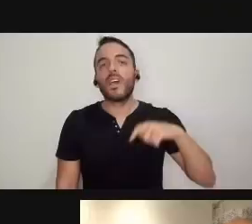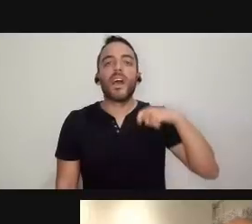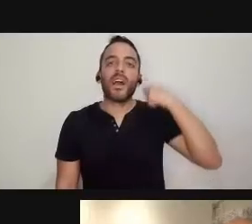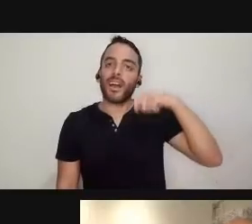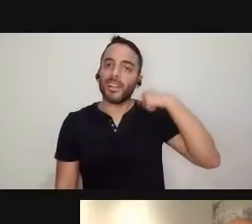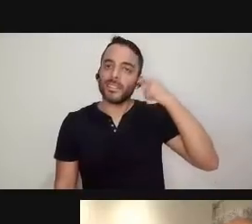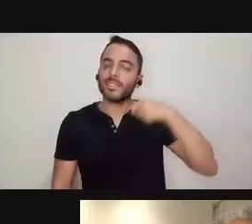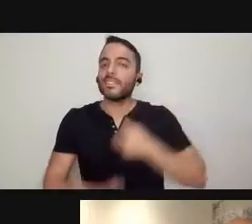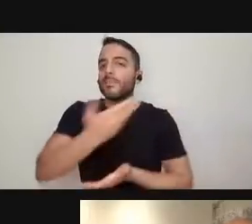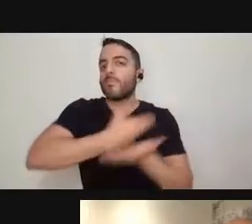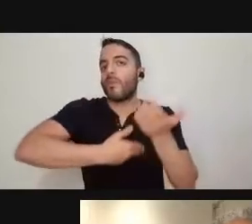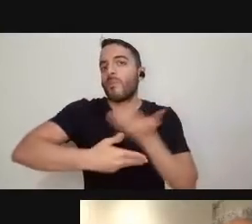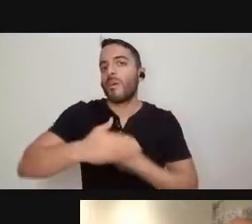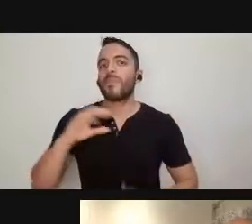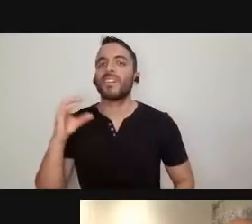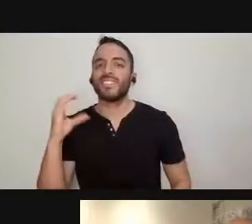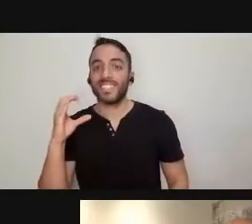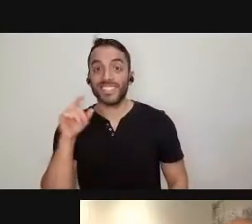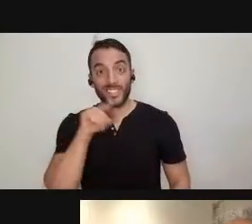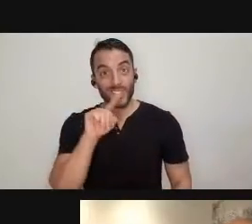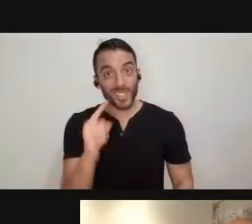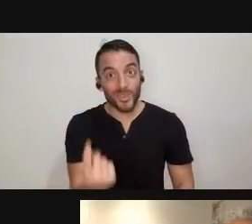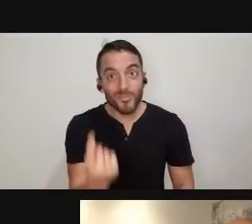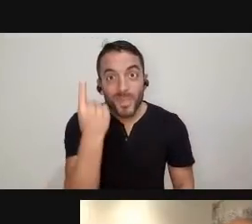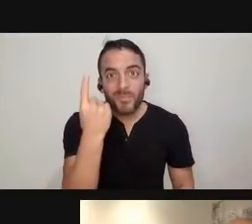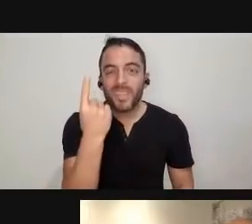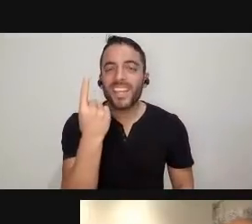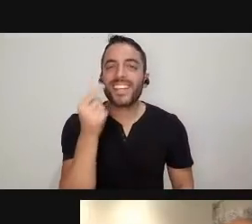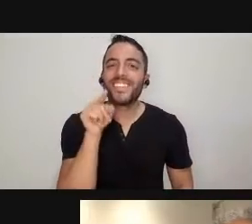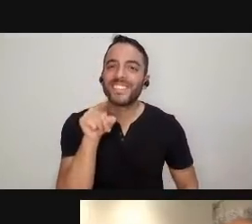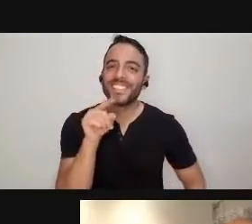cientista. Você é o primeiro, você é aquele que fundou